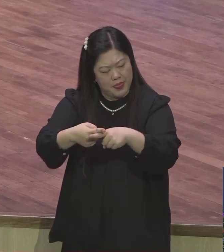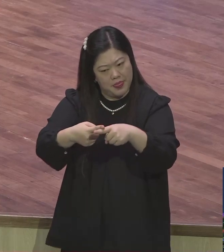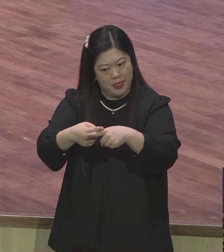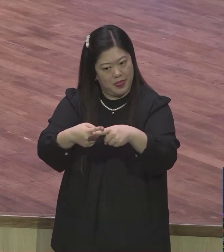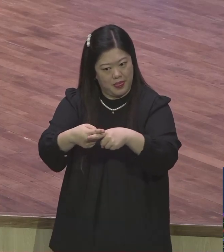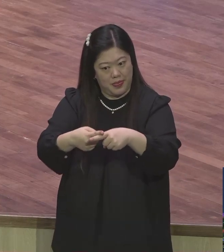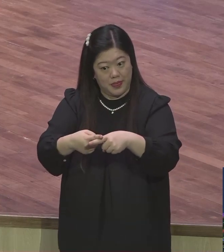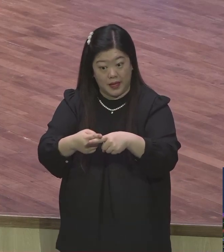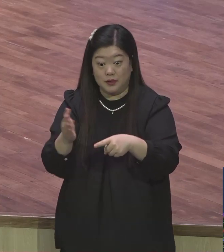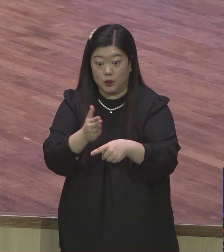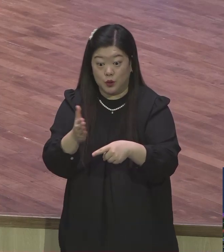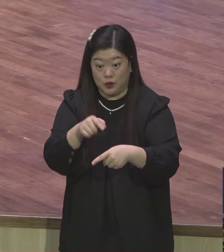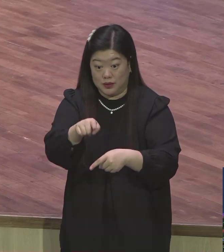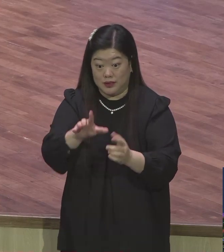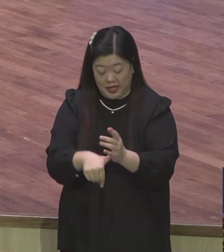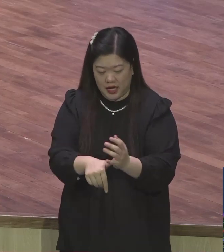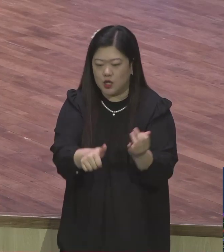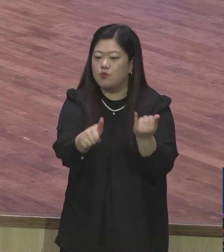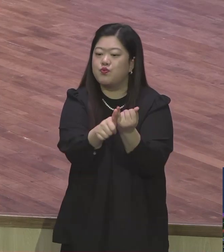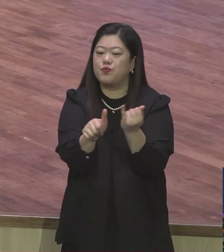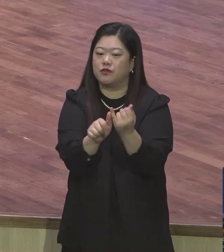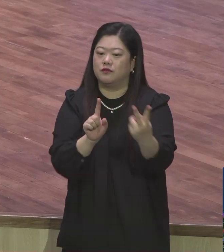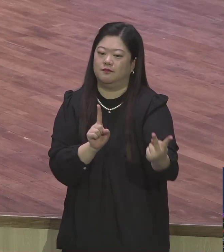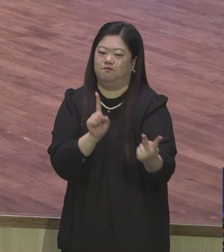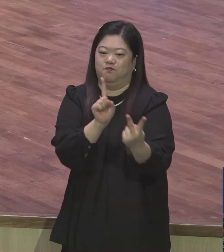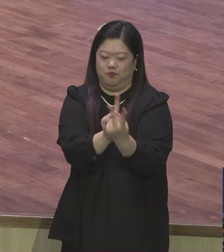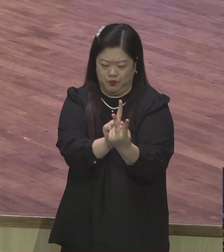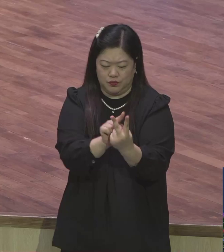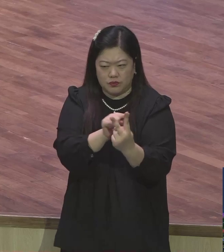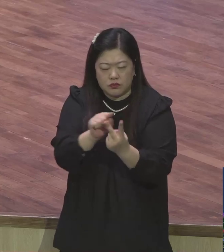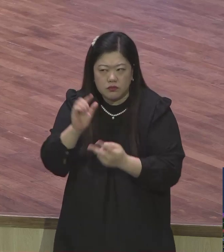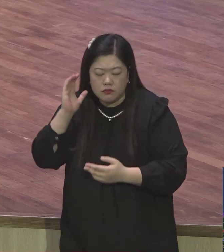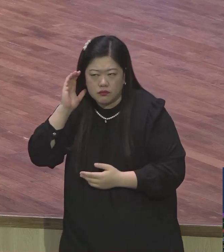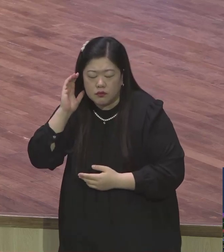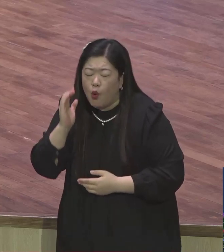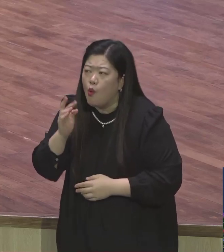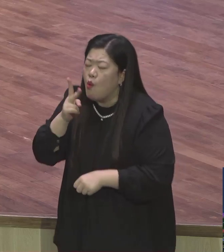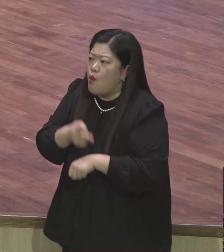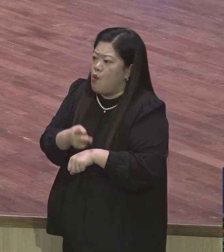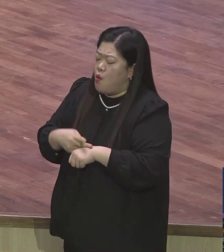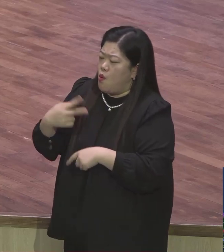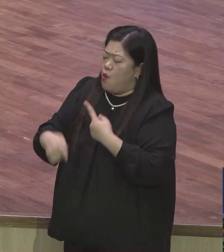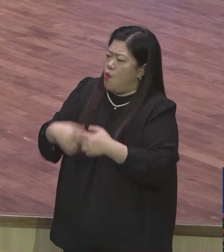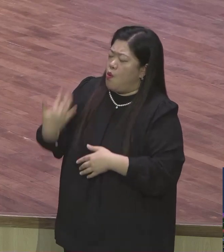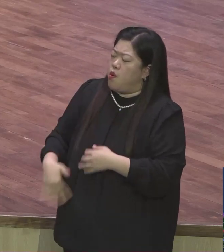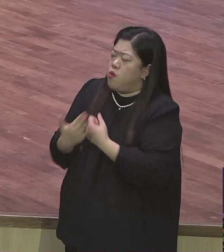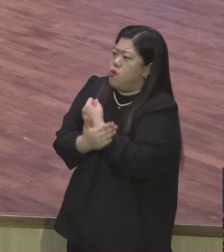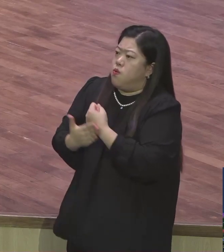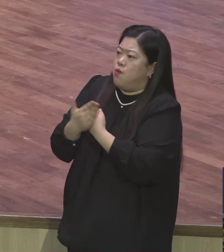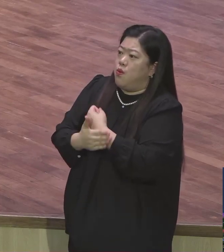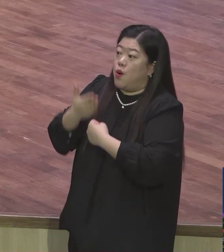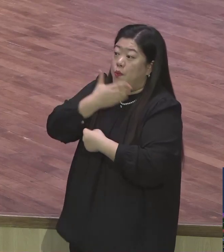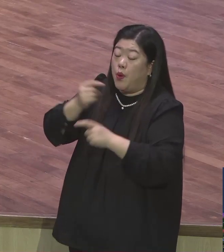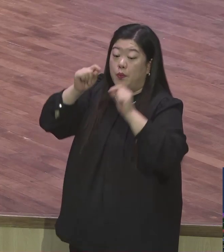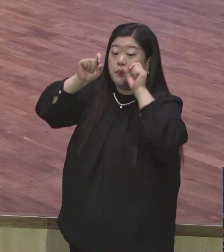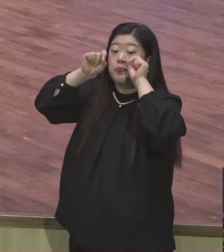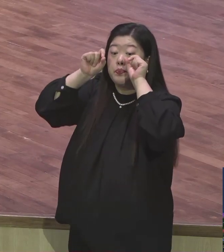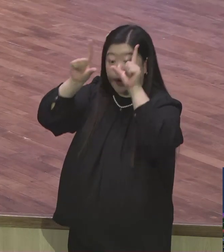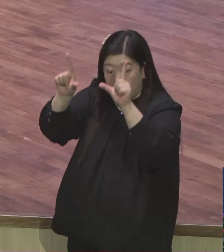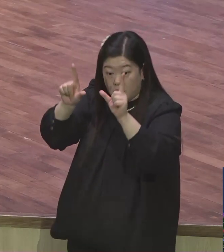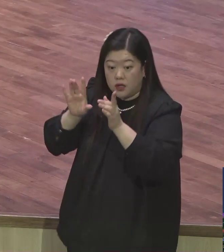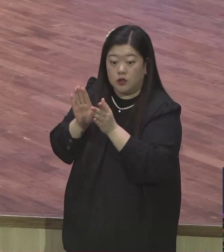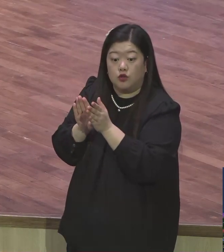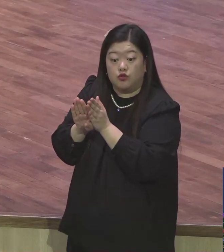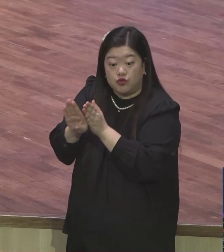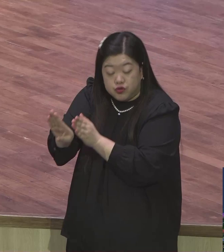올라가 만나가지고 거기서 바울 통해 복음을 듣고 이 복음을 받고 그들은 바울의